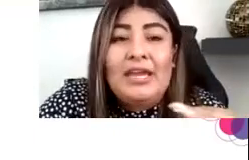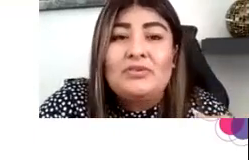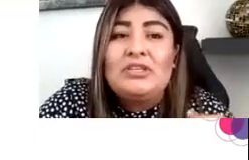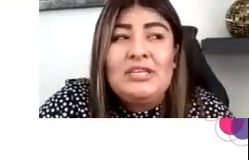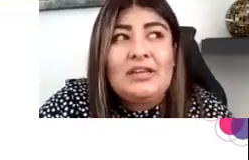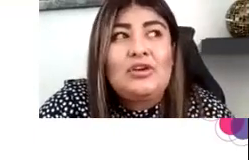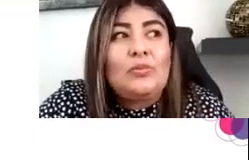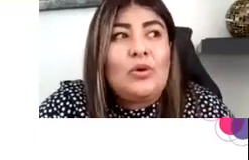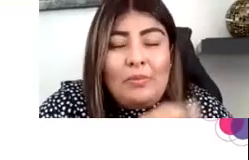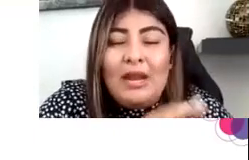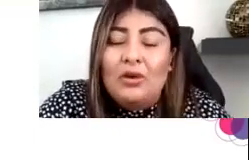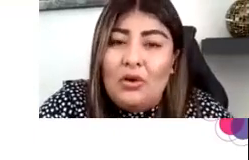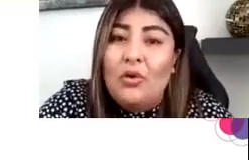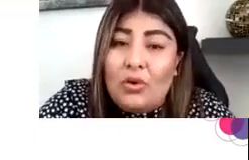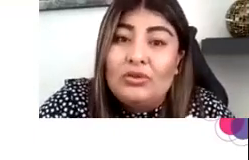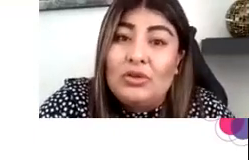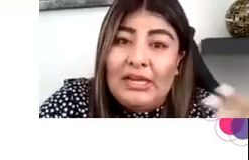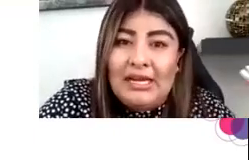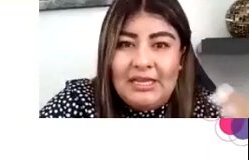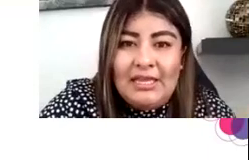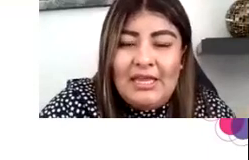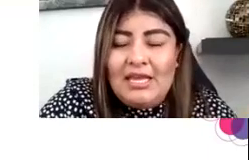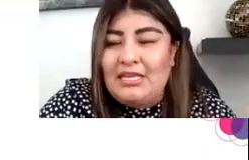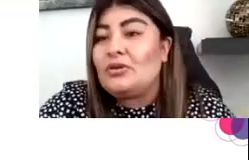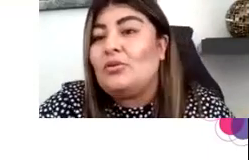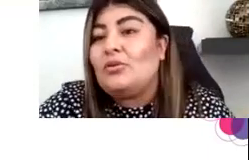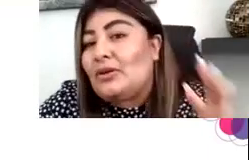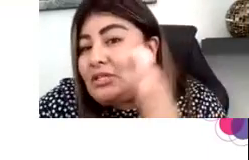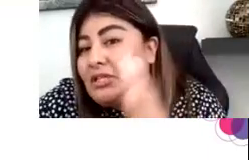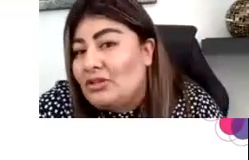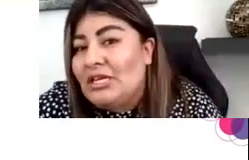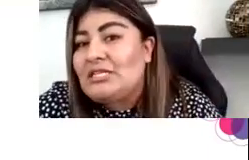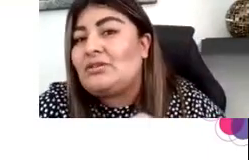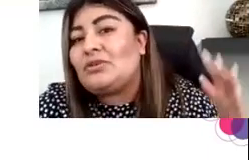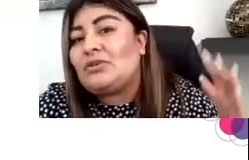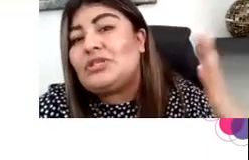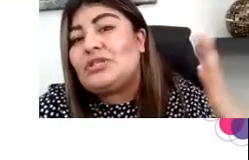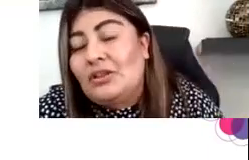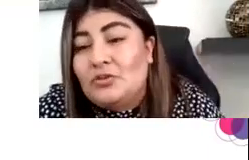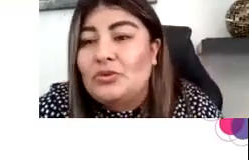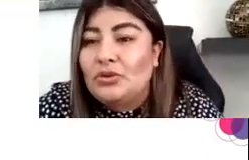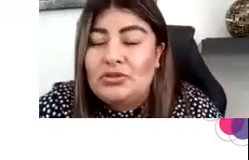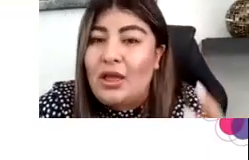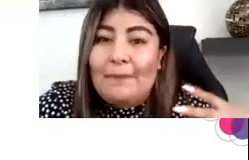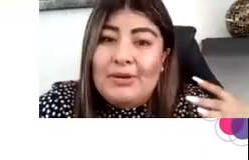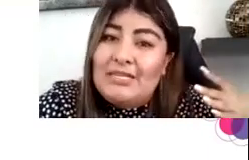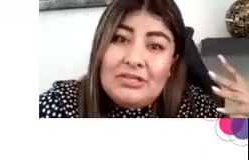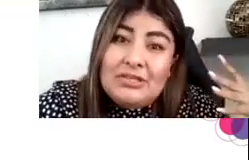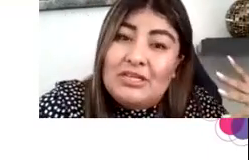sí tienen como un valor o un control de calidad y si no cumplen con ciertos requisitos o con ciertos puntos, pues entonces no se